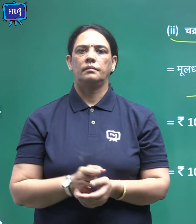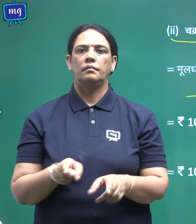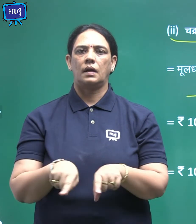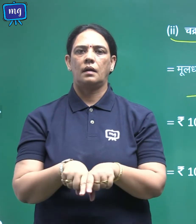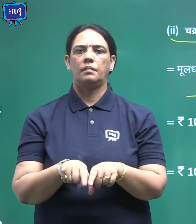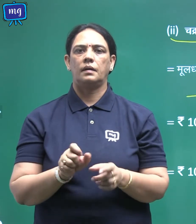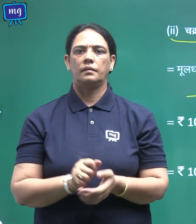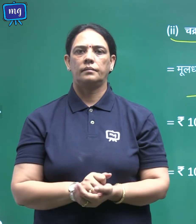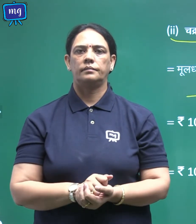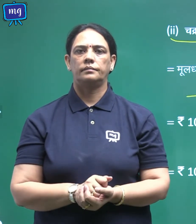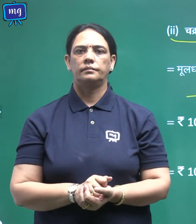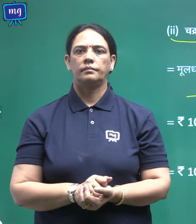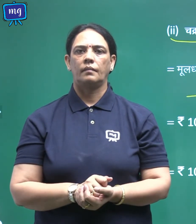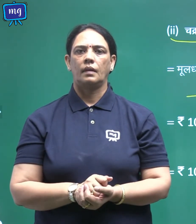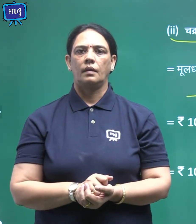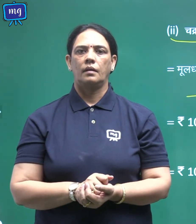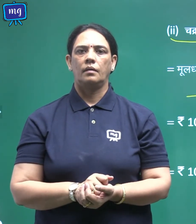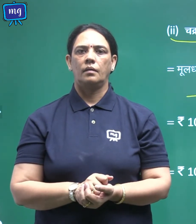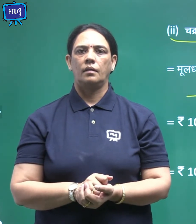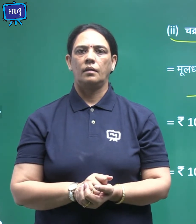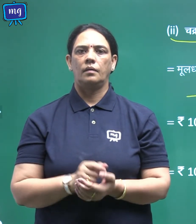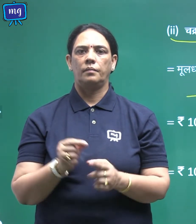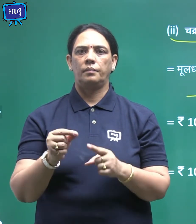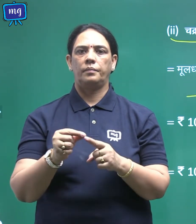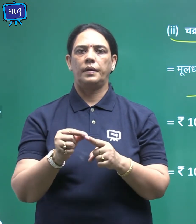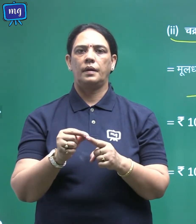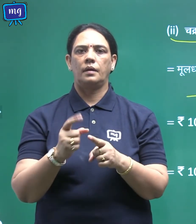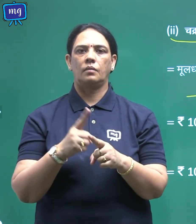बराबर मूलधन गुणा